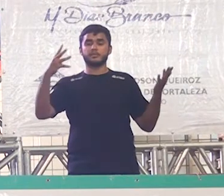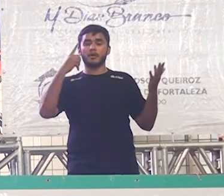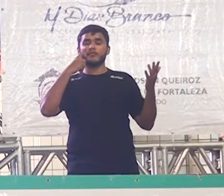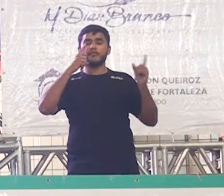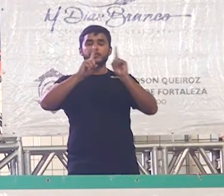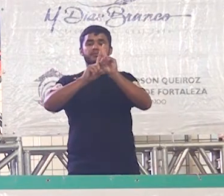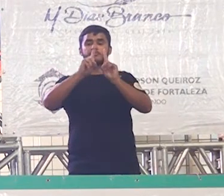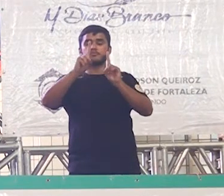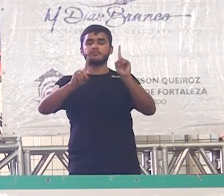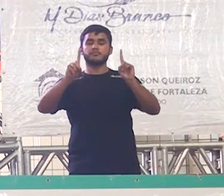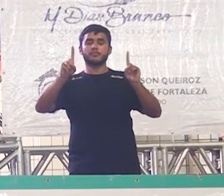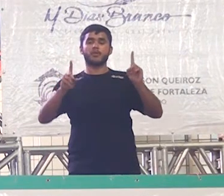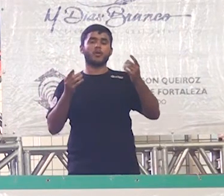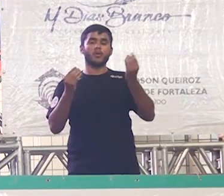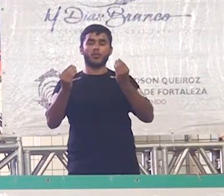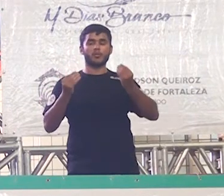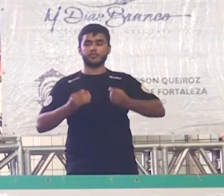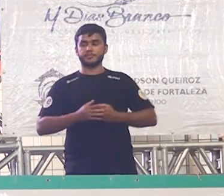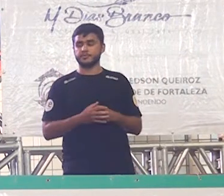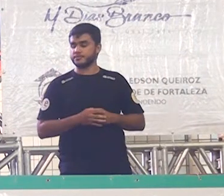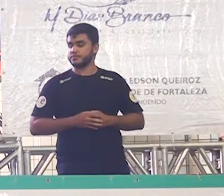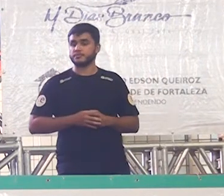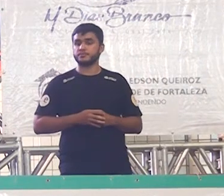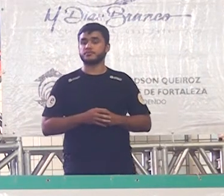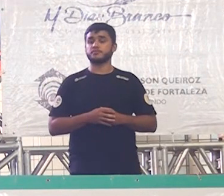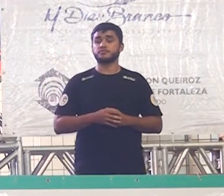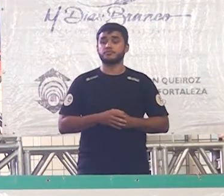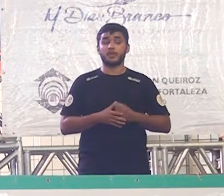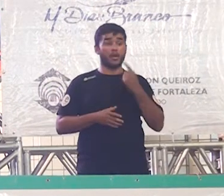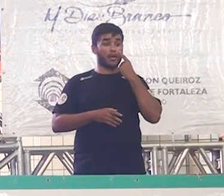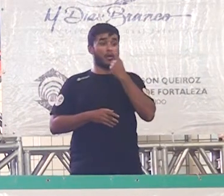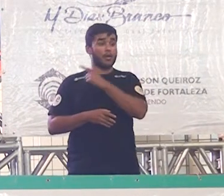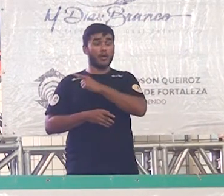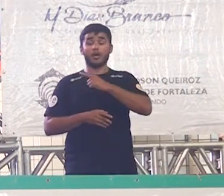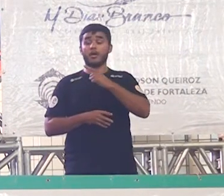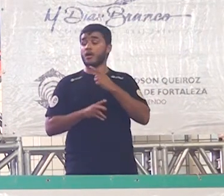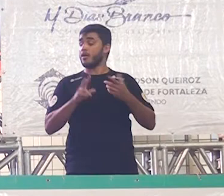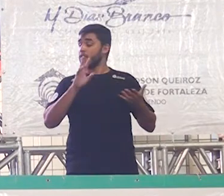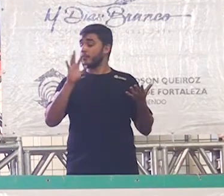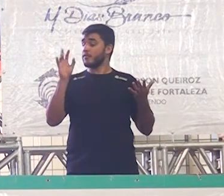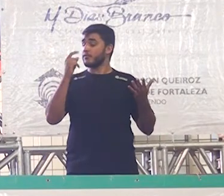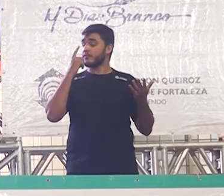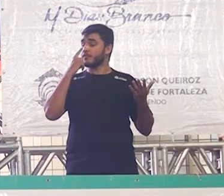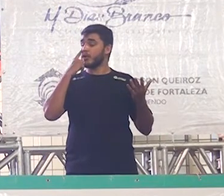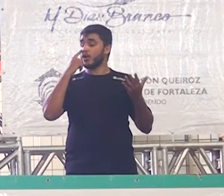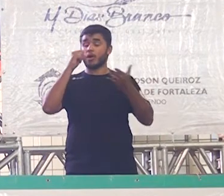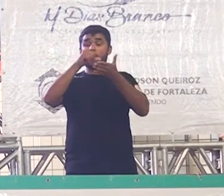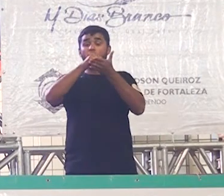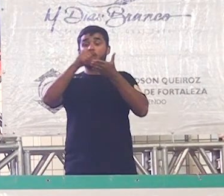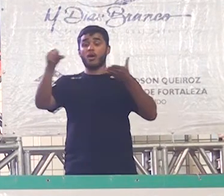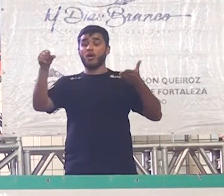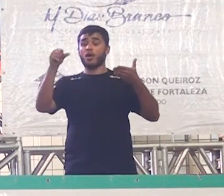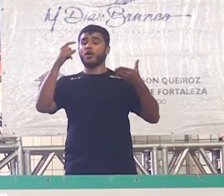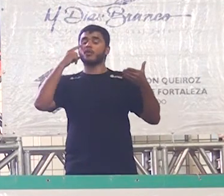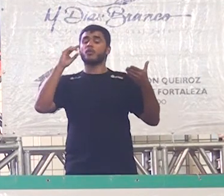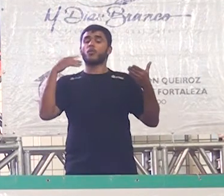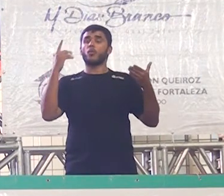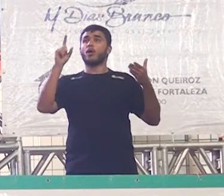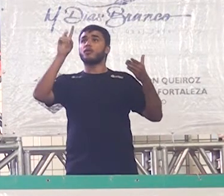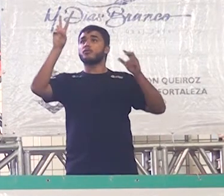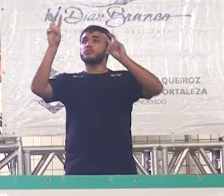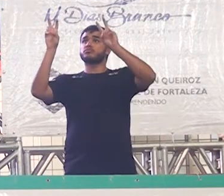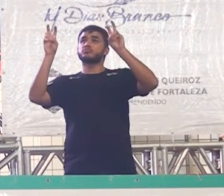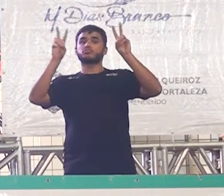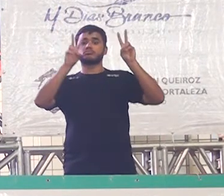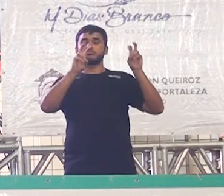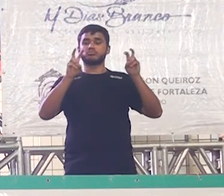pensar? Nos dados, eu vou pedir que você marque, que você grife para mim os tópicos